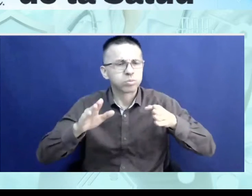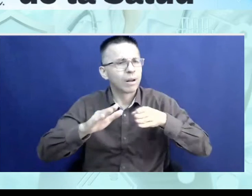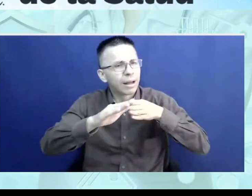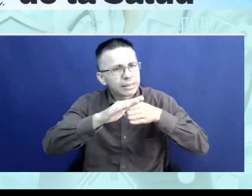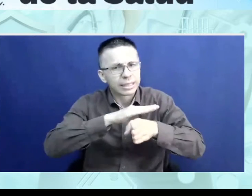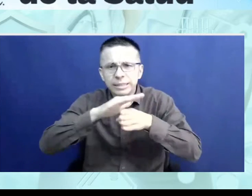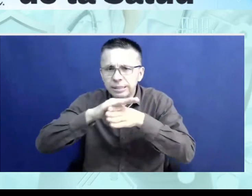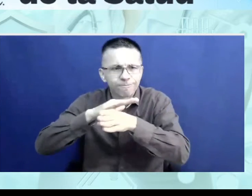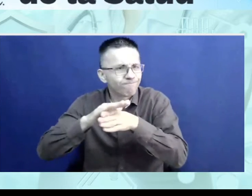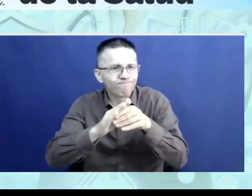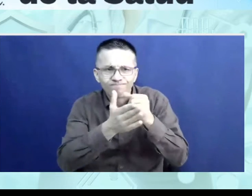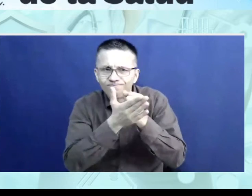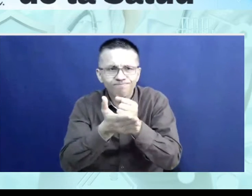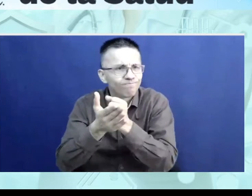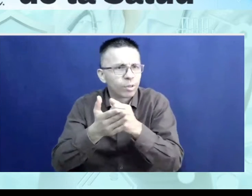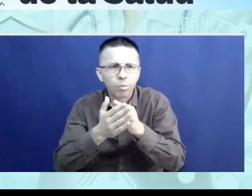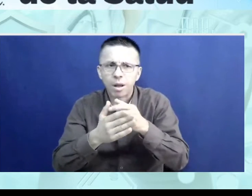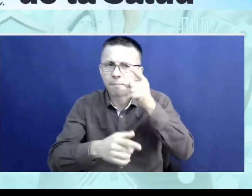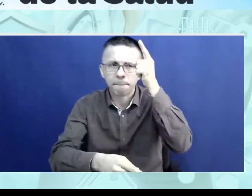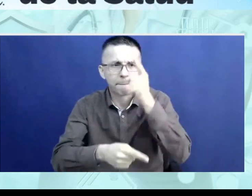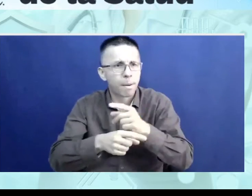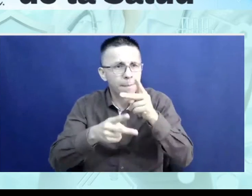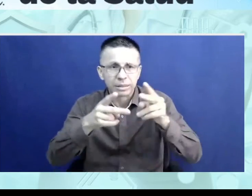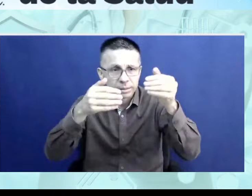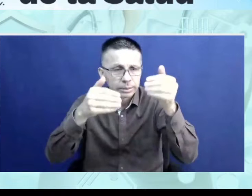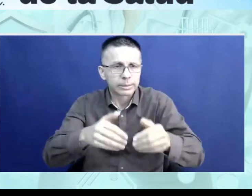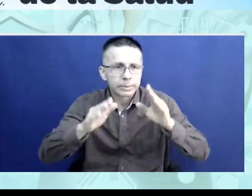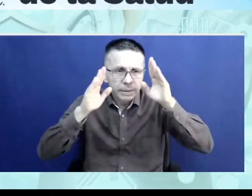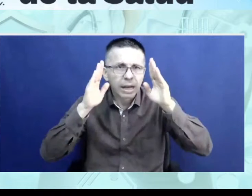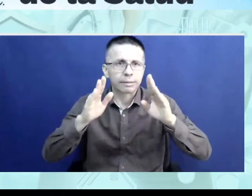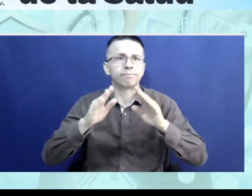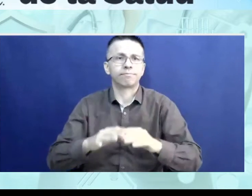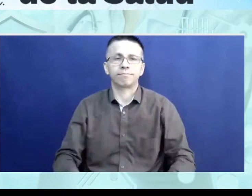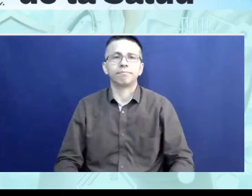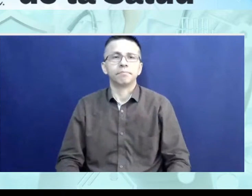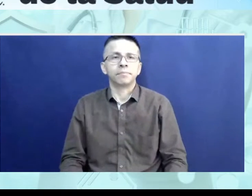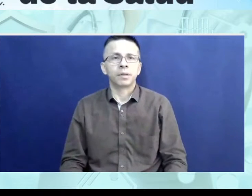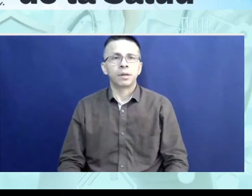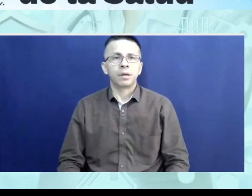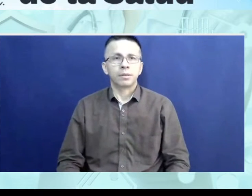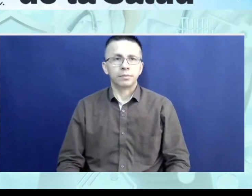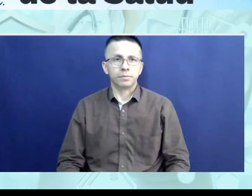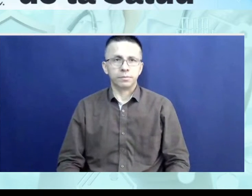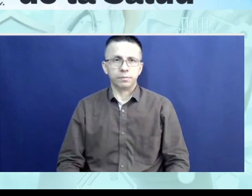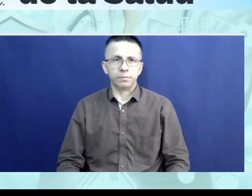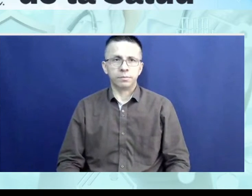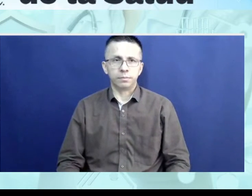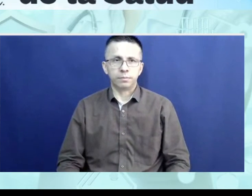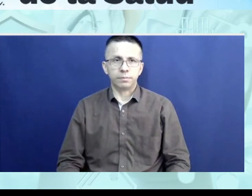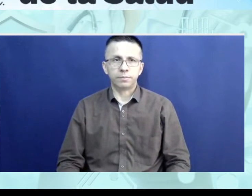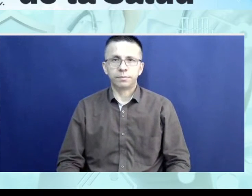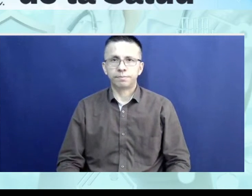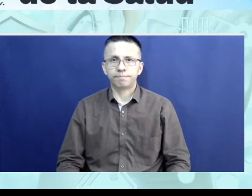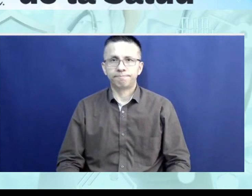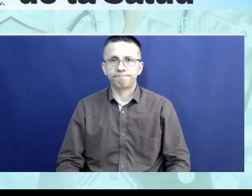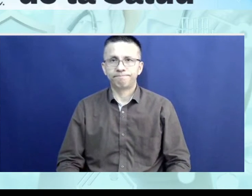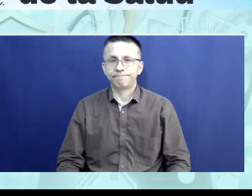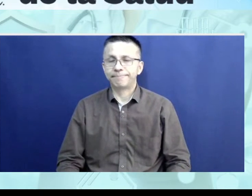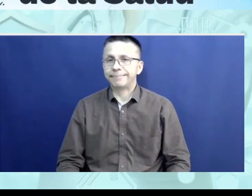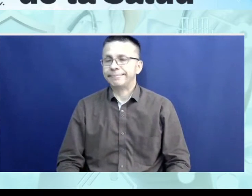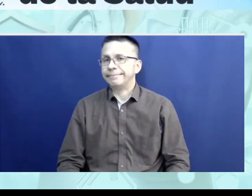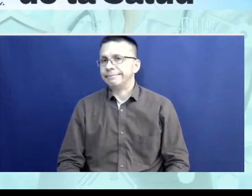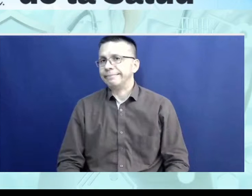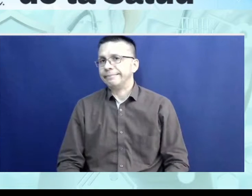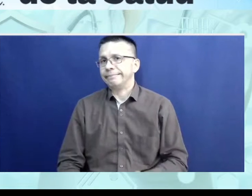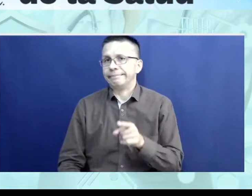para poderle cumplir a las personas con algún tipo de discapacidad, doctor. Pues, doctor Walter, creo que esta es una muy